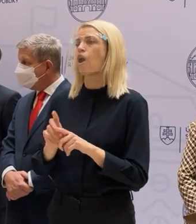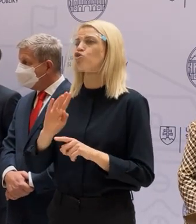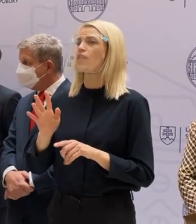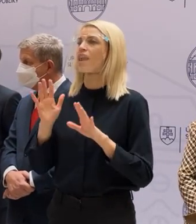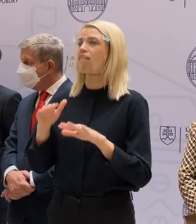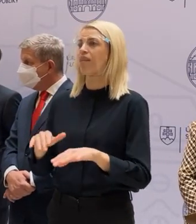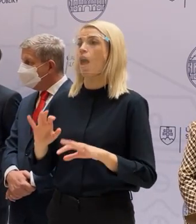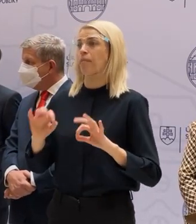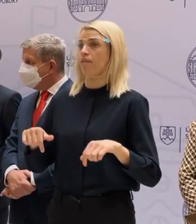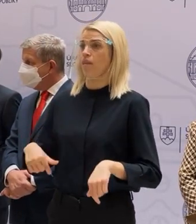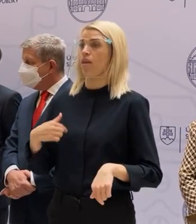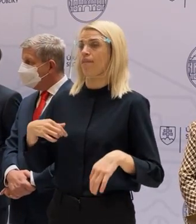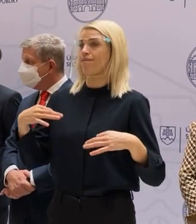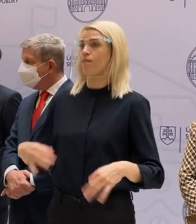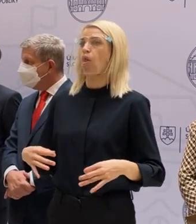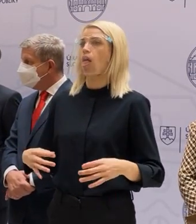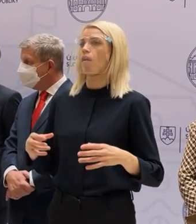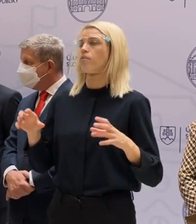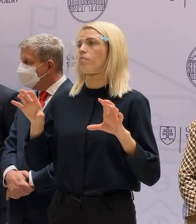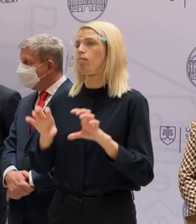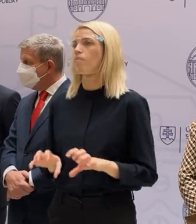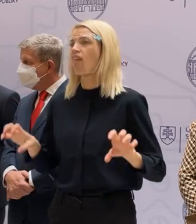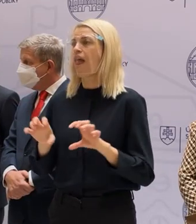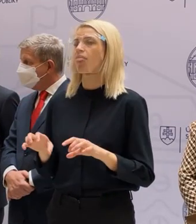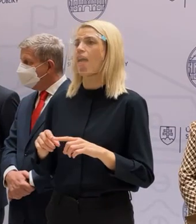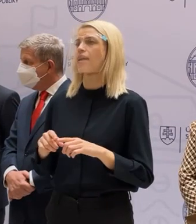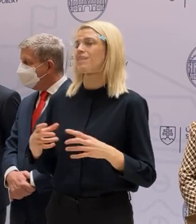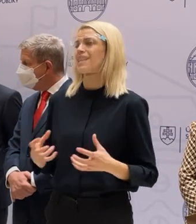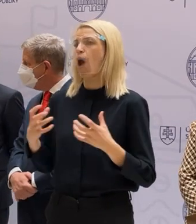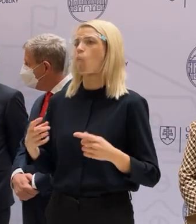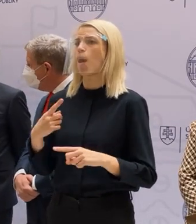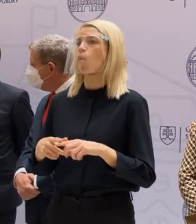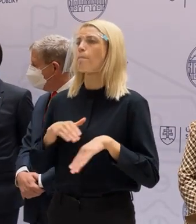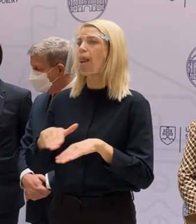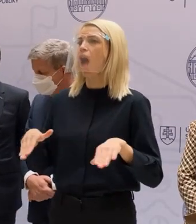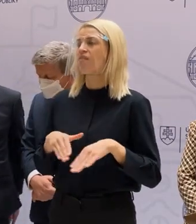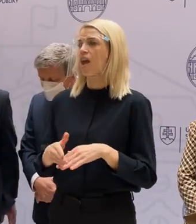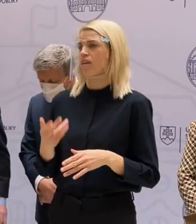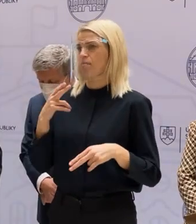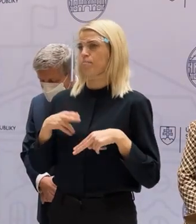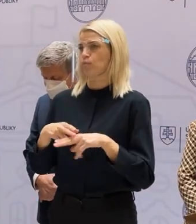ale uvoľňujeme plavárne wellness, keby sme vysvetlili tú filozofiu za týmto postupom.